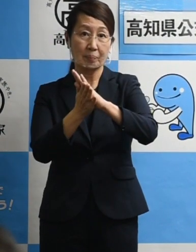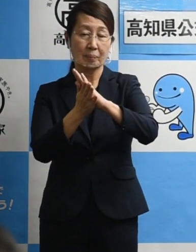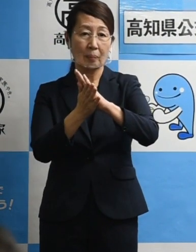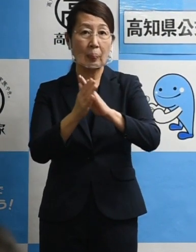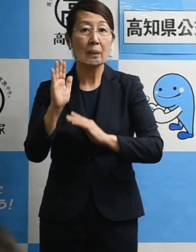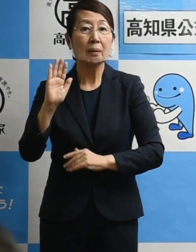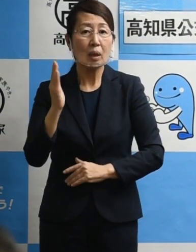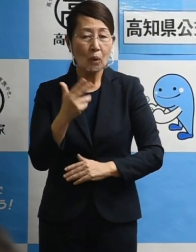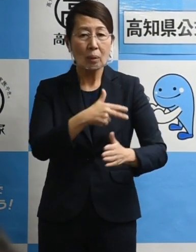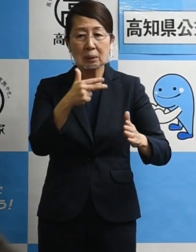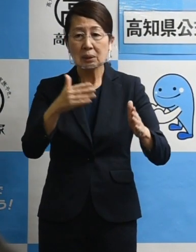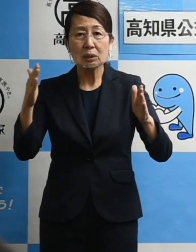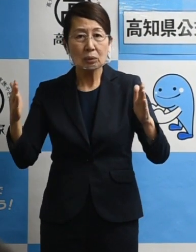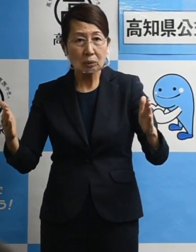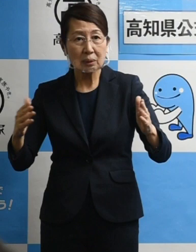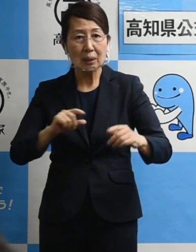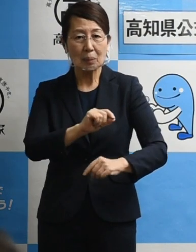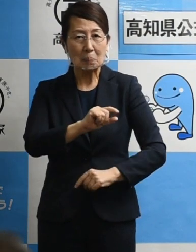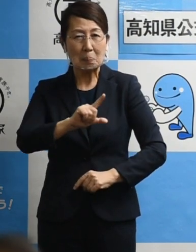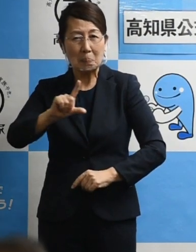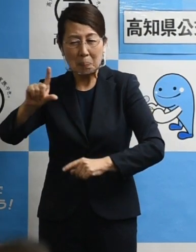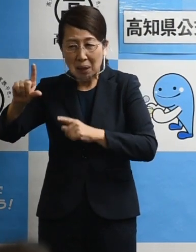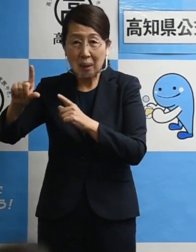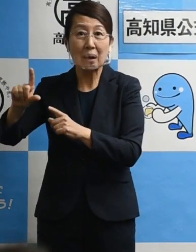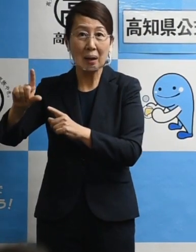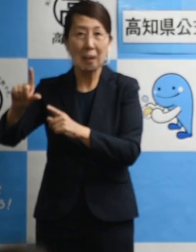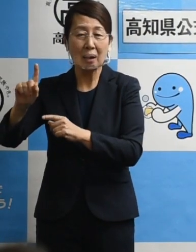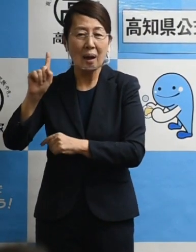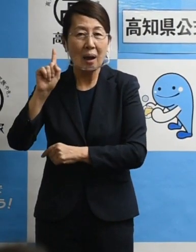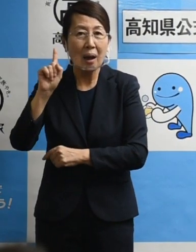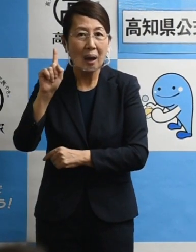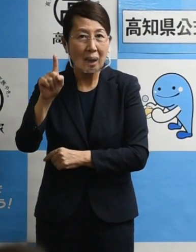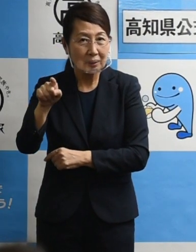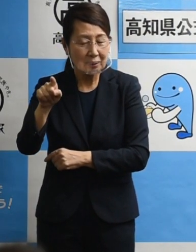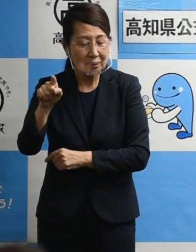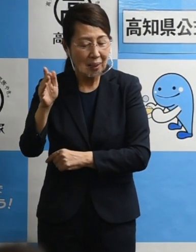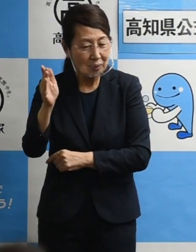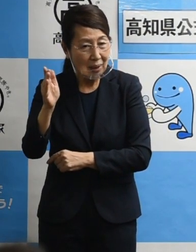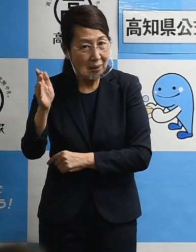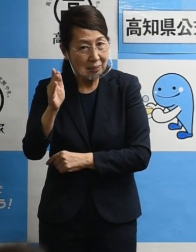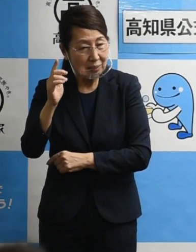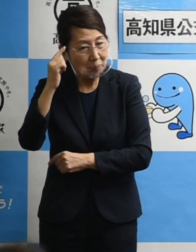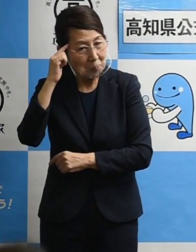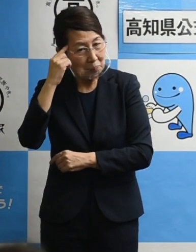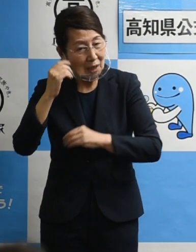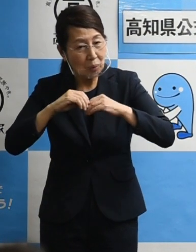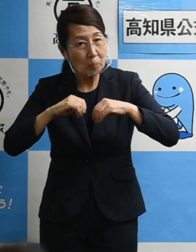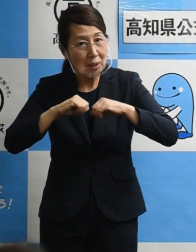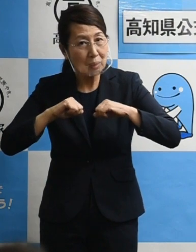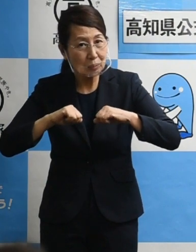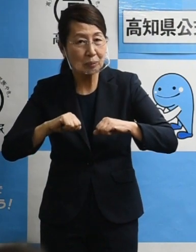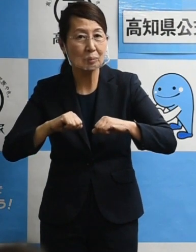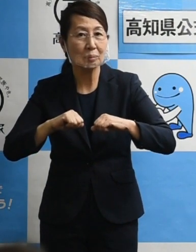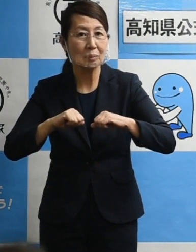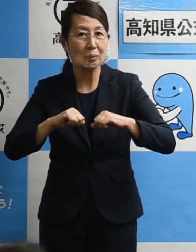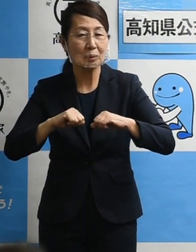間でこれだけ変わっております。おそらく明日あたりに分析される47件別と言いますと、